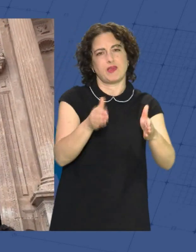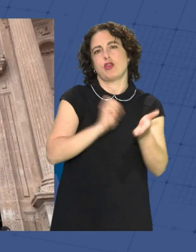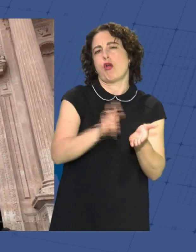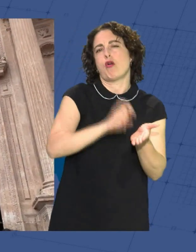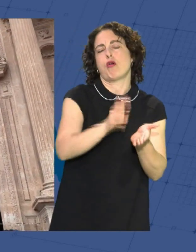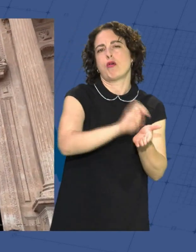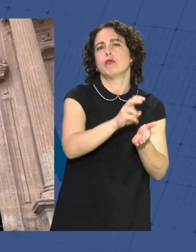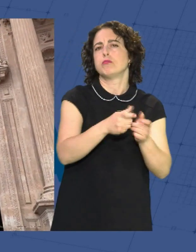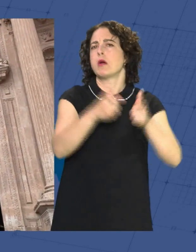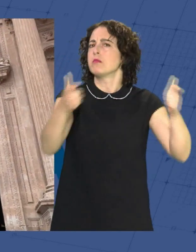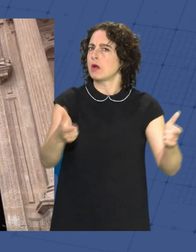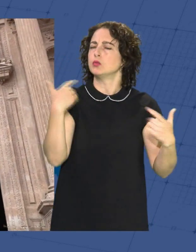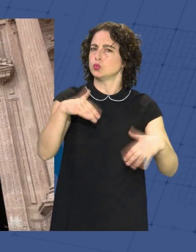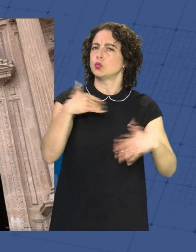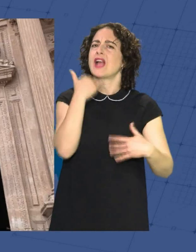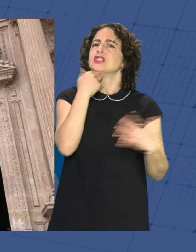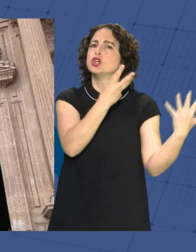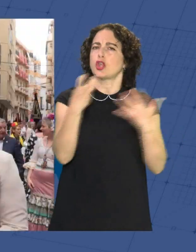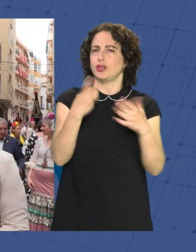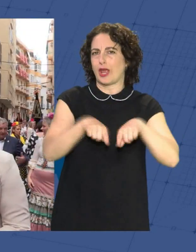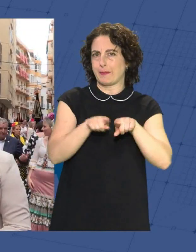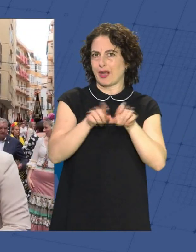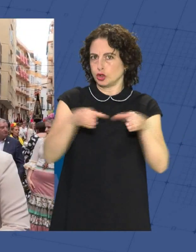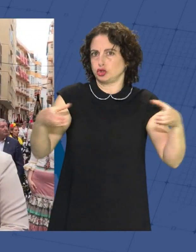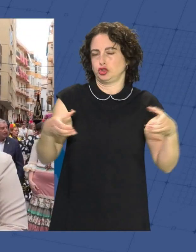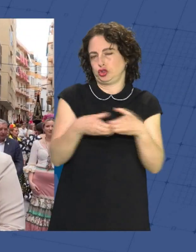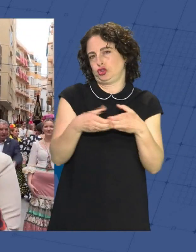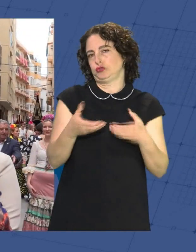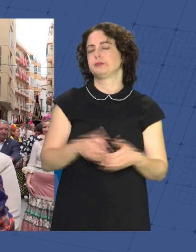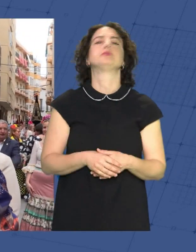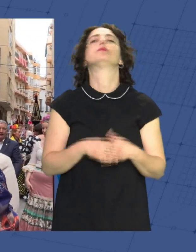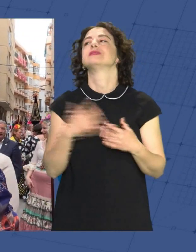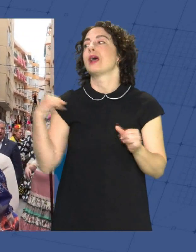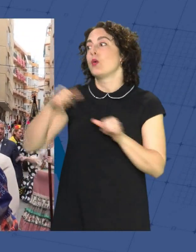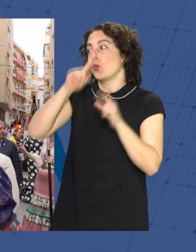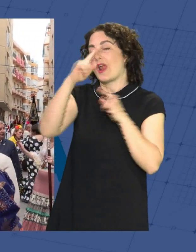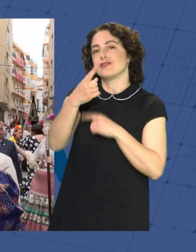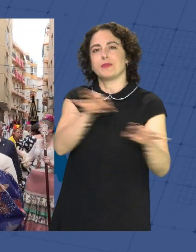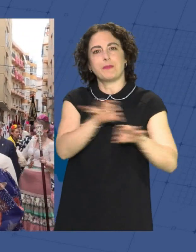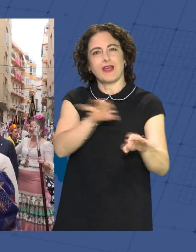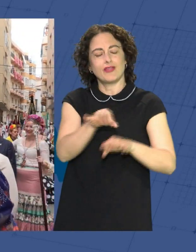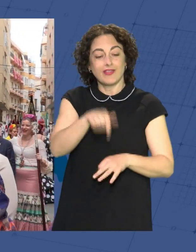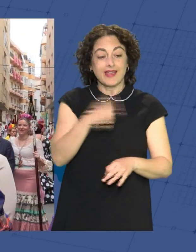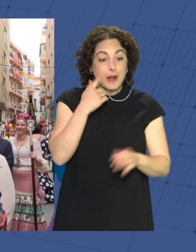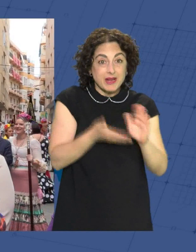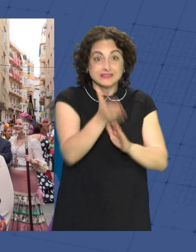un crecimiento exponencial que ya cuenta con cerca de 800 hermanos. Un año preparando y que van a salir de Almería 260